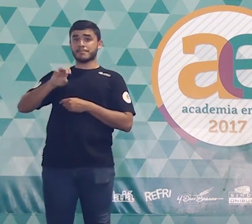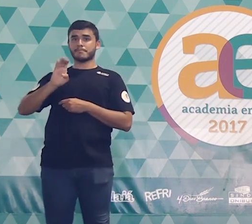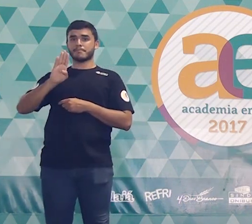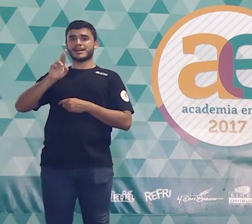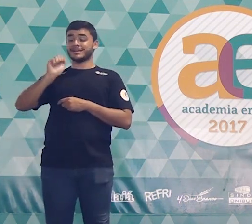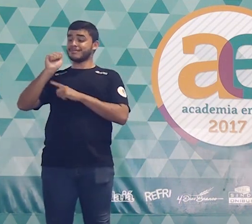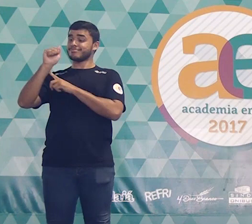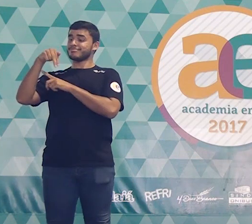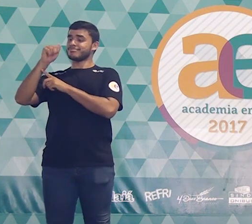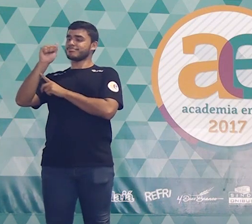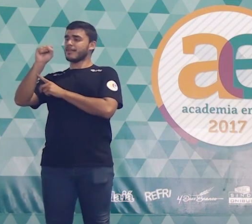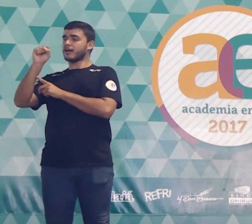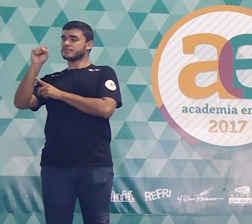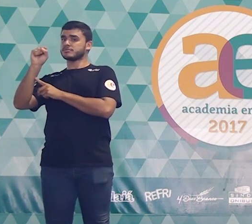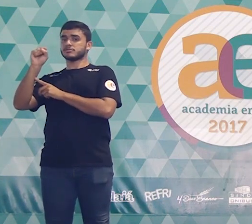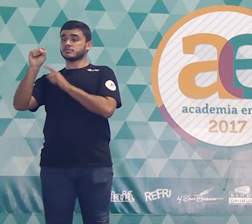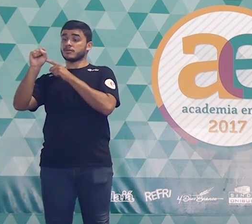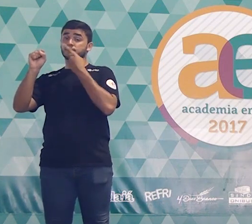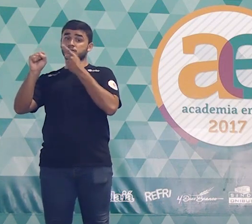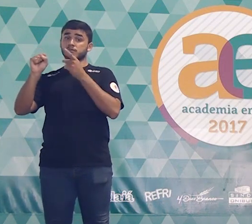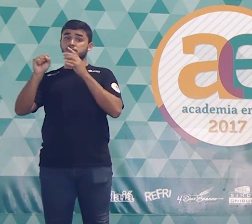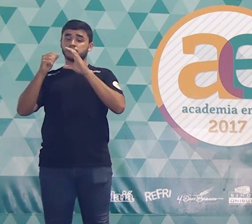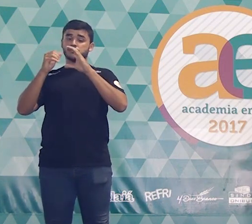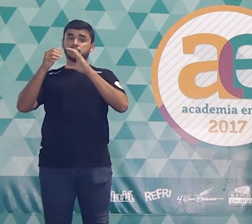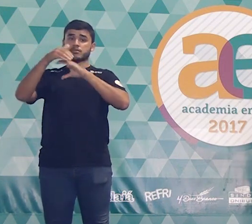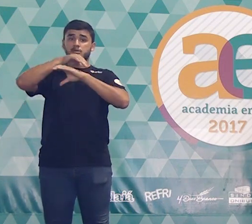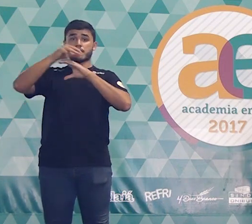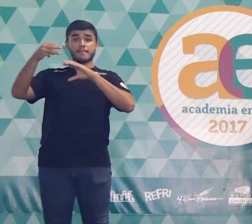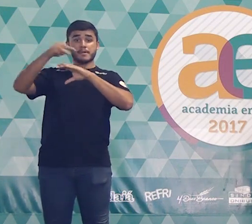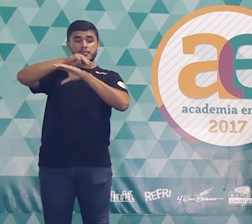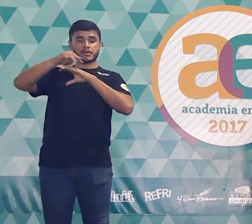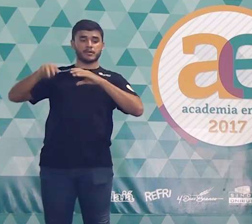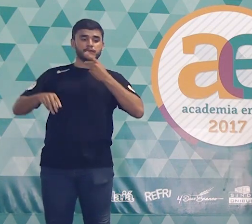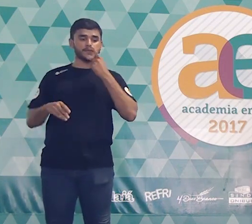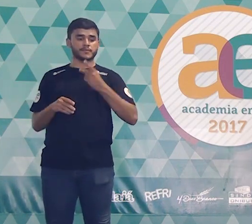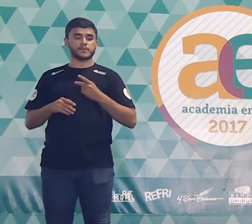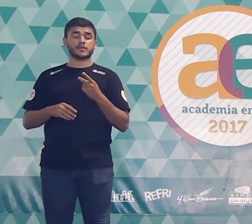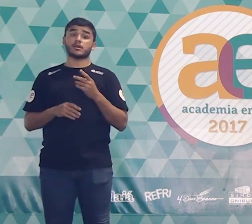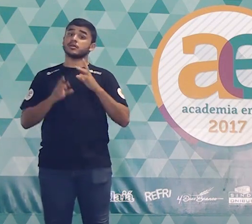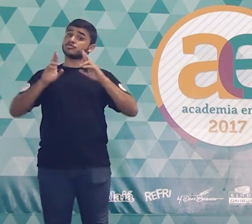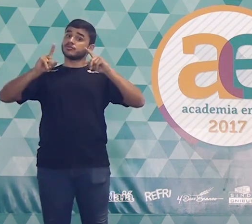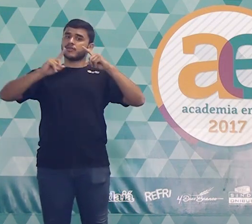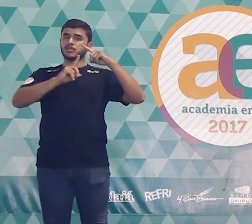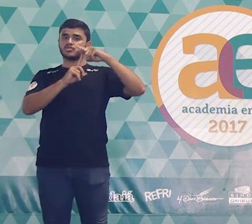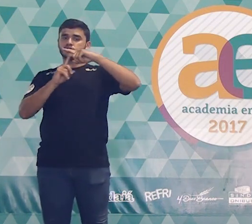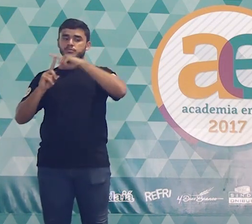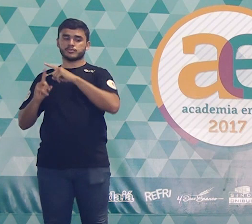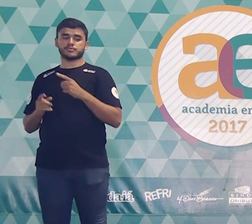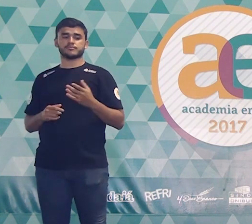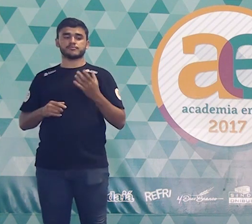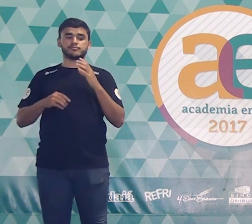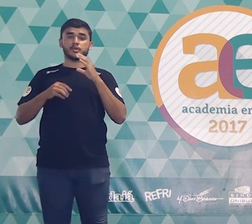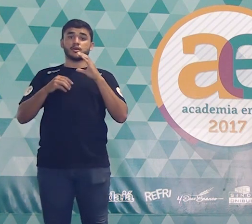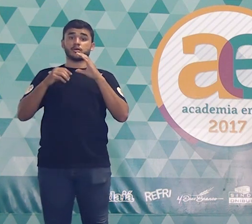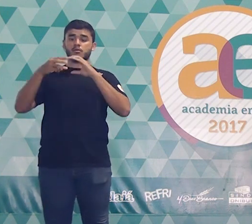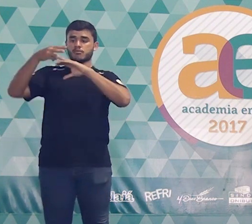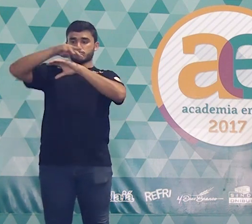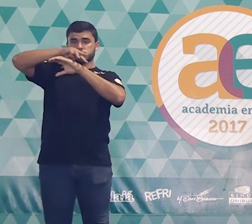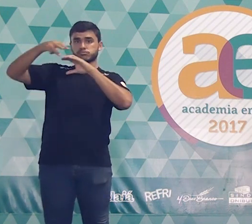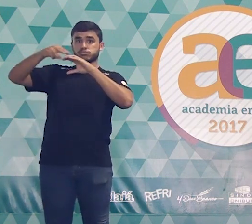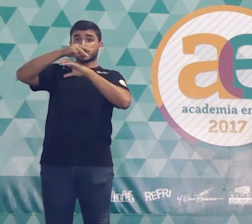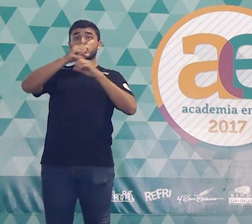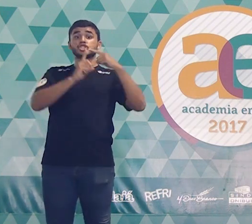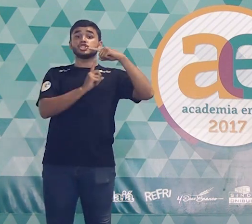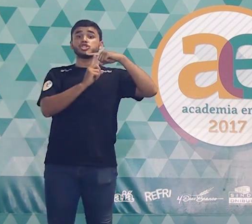membrana plasmática? Não, membranas. Está sendo dito membranas. Existem vários tipos de membrana. De fato, a membrana